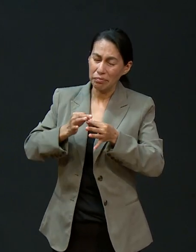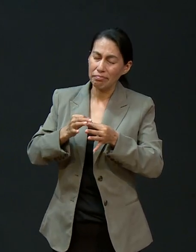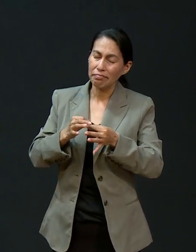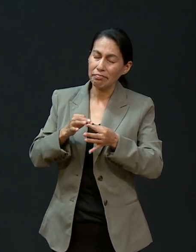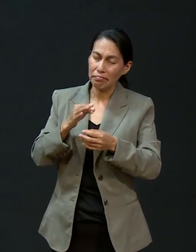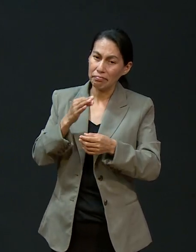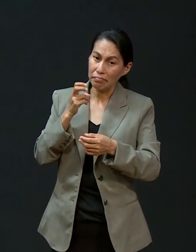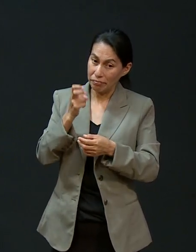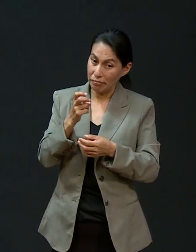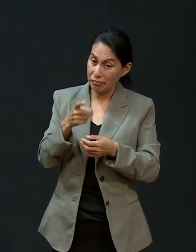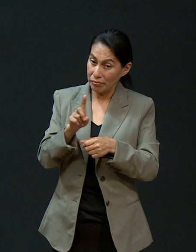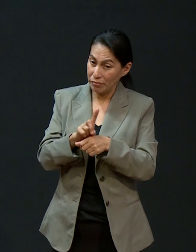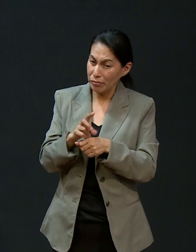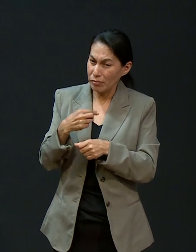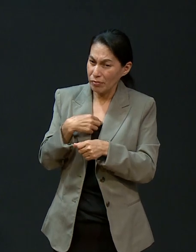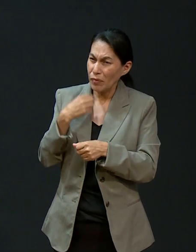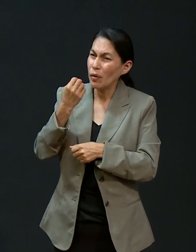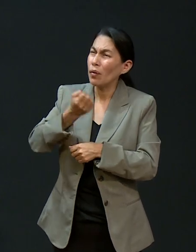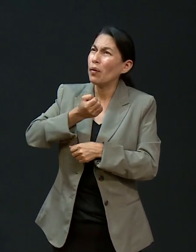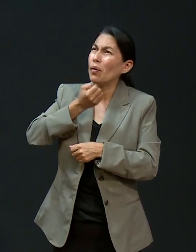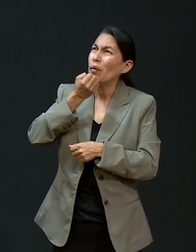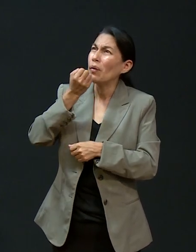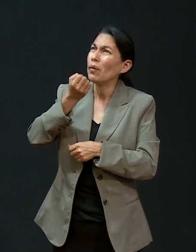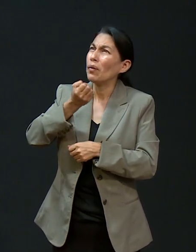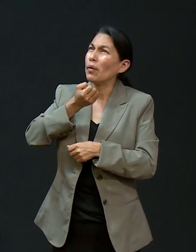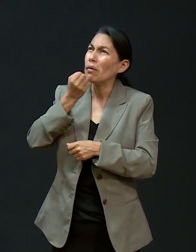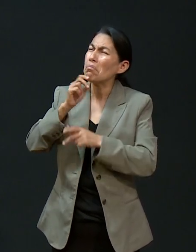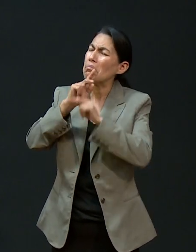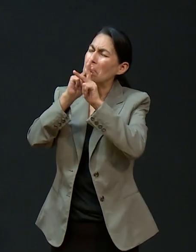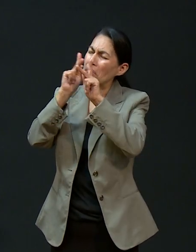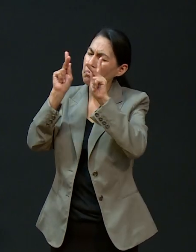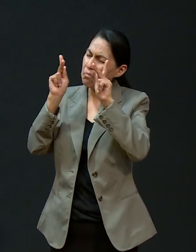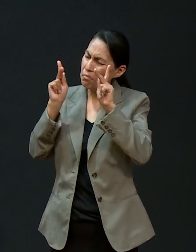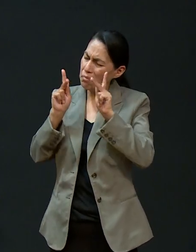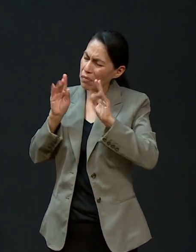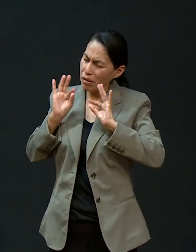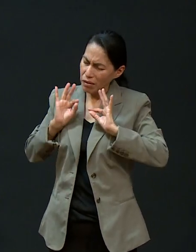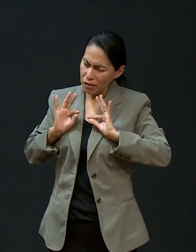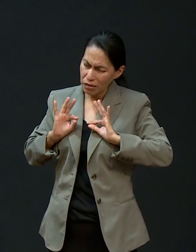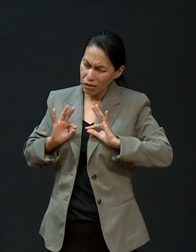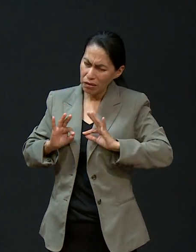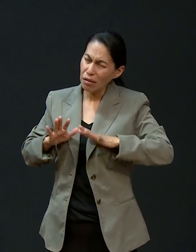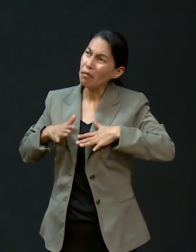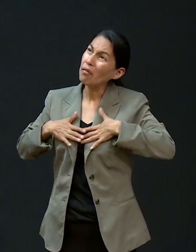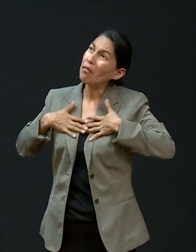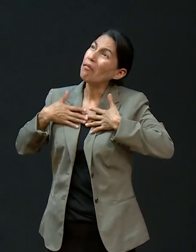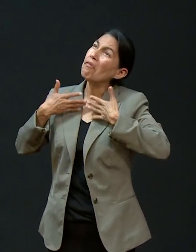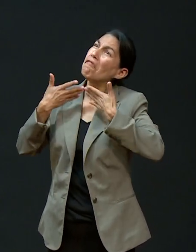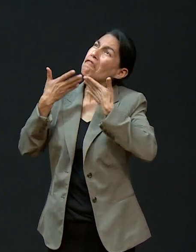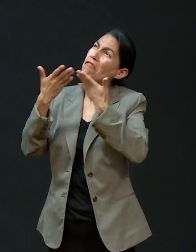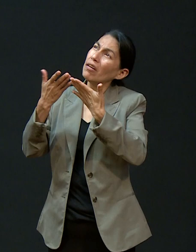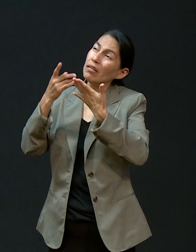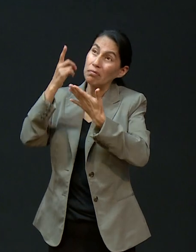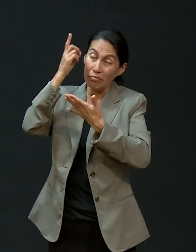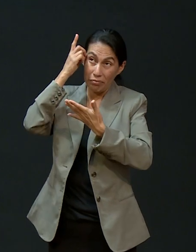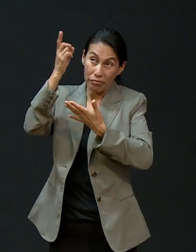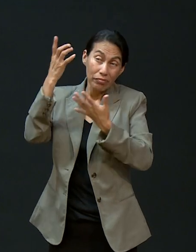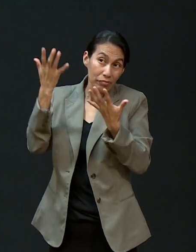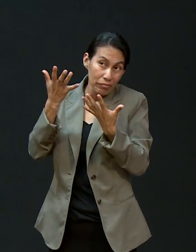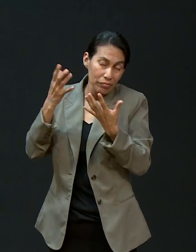Pero esta vez, gracias a Dios, oré y tuve paz y confianza que se quedaría bien.